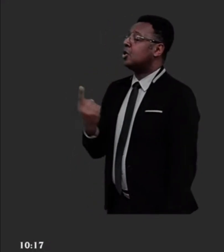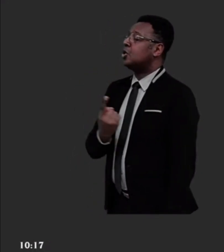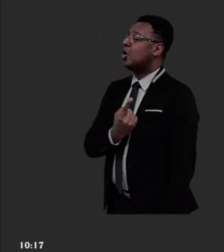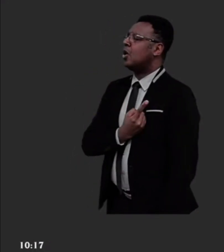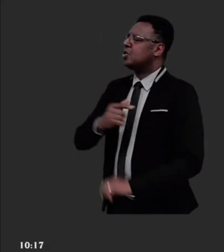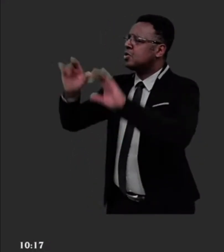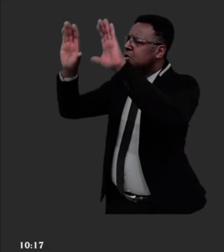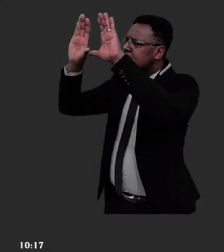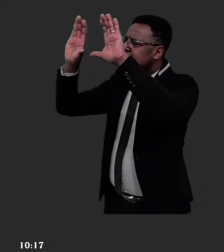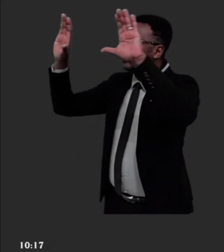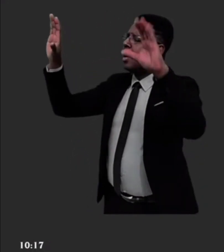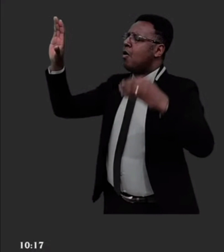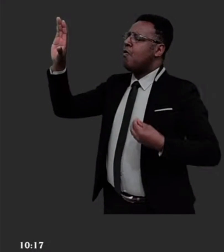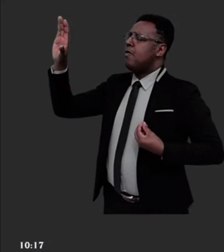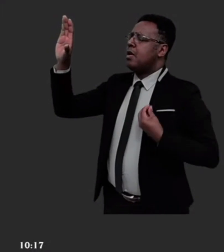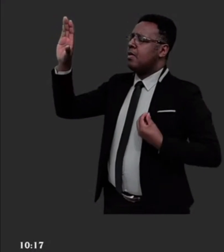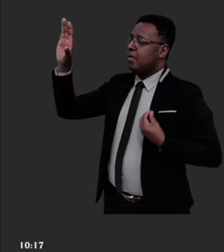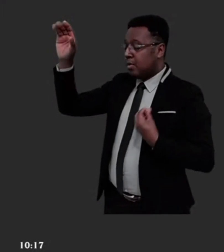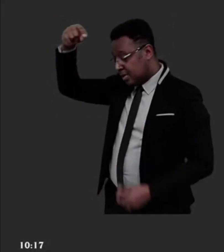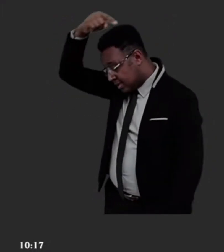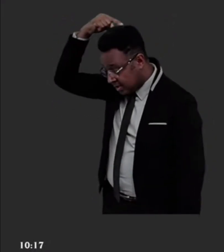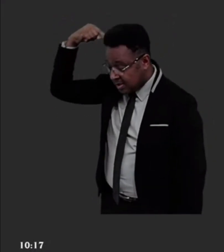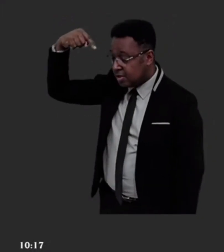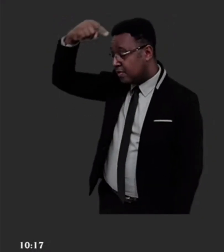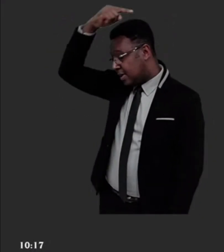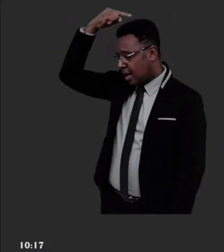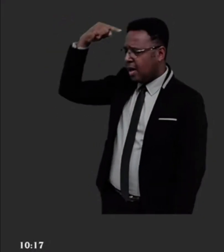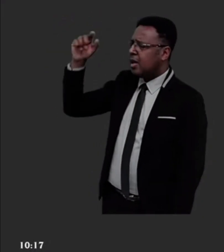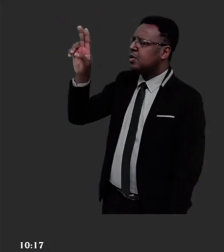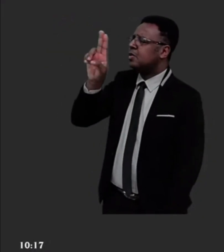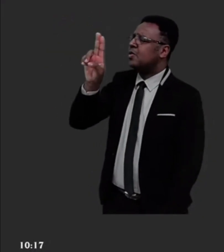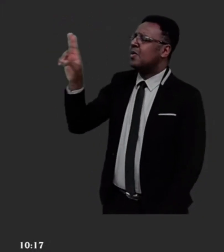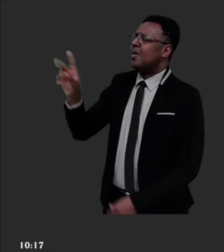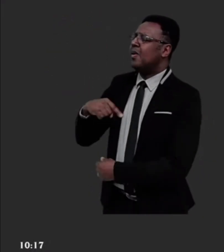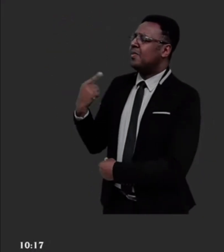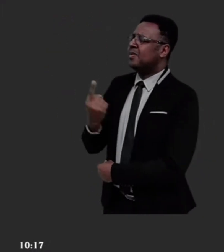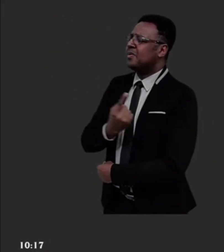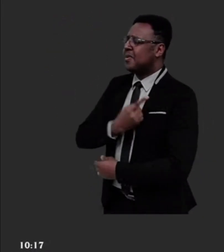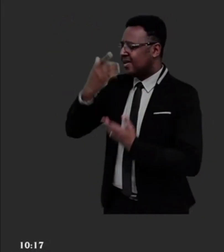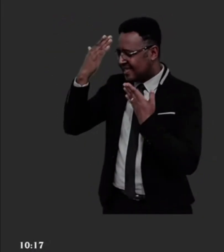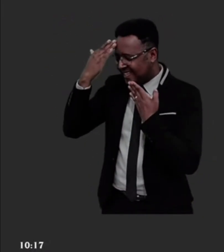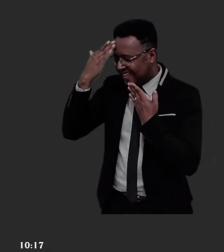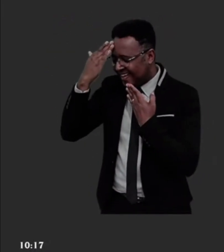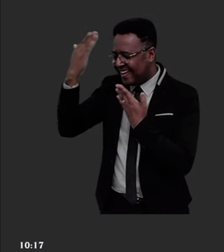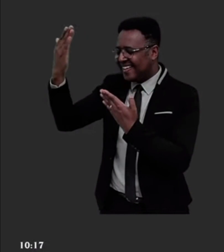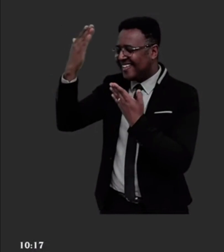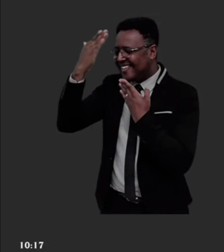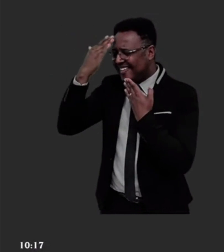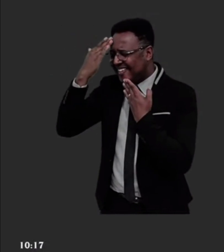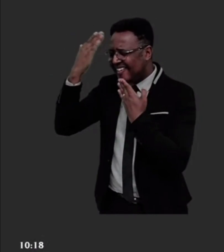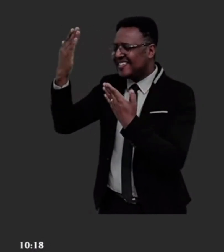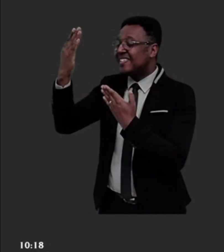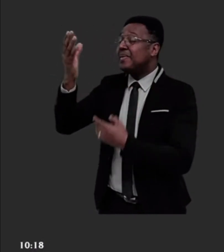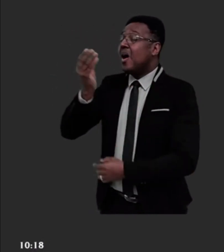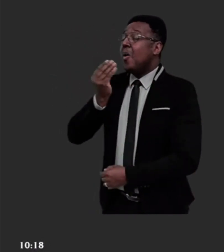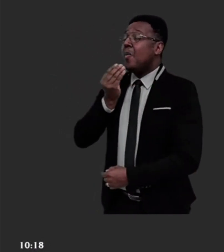santificado seja o teu nome. Te damos graça, Senhor, por mais esta grande oportunidade de podermos dobrar